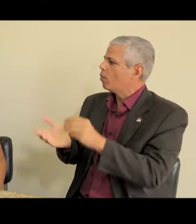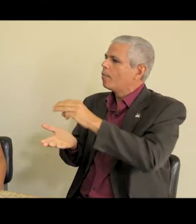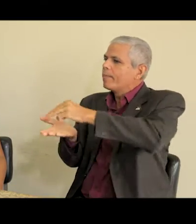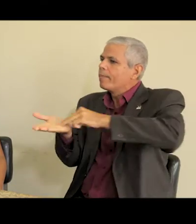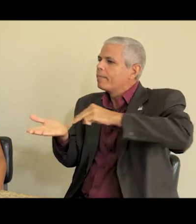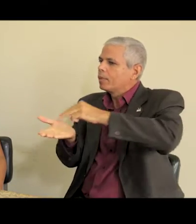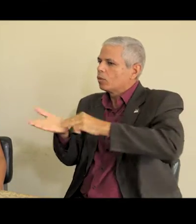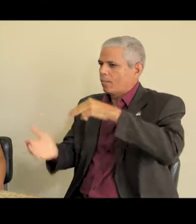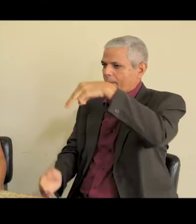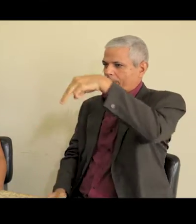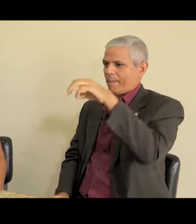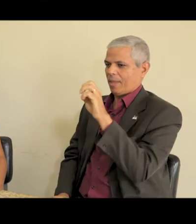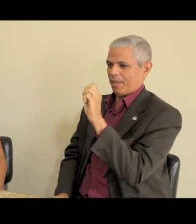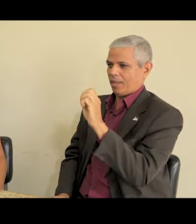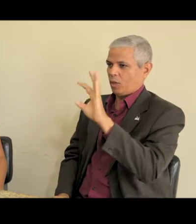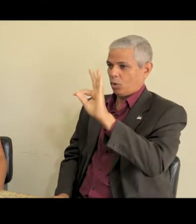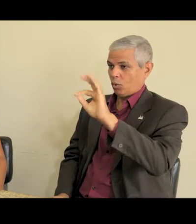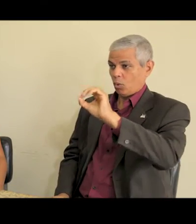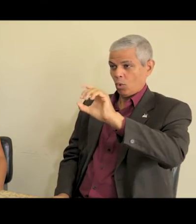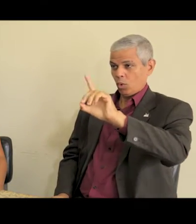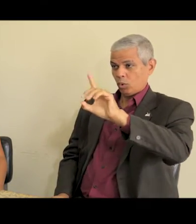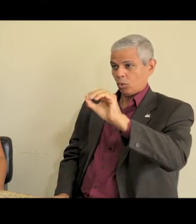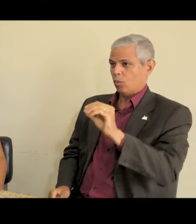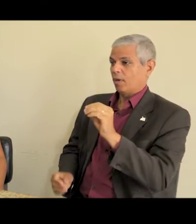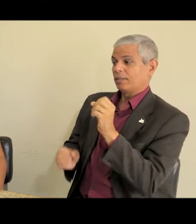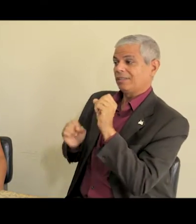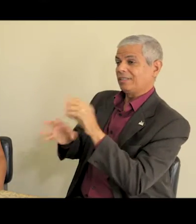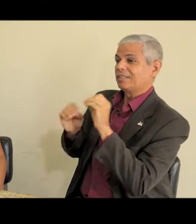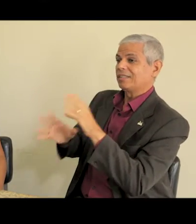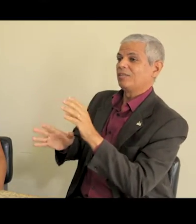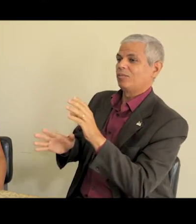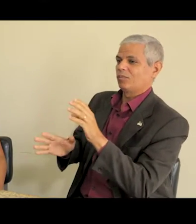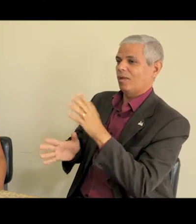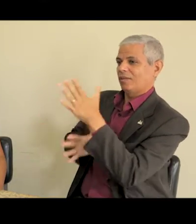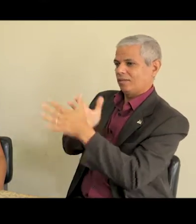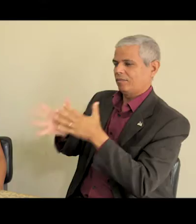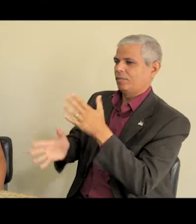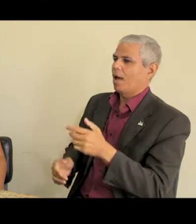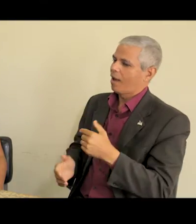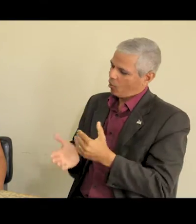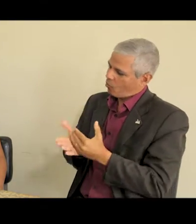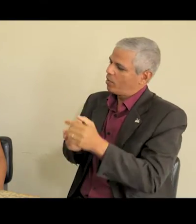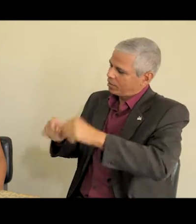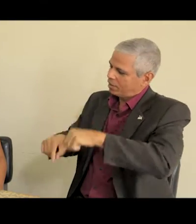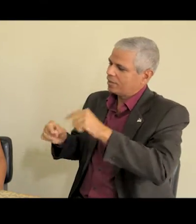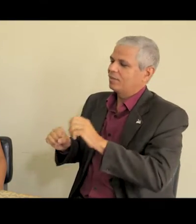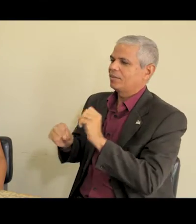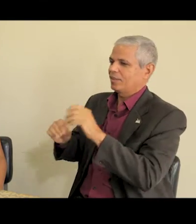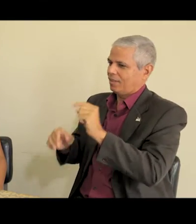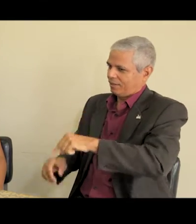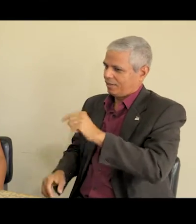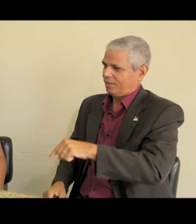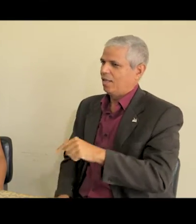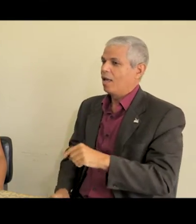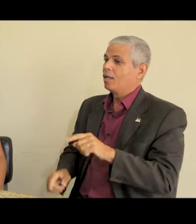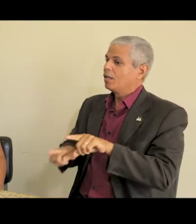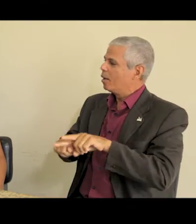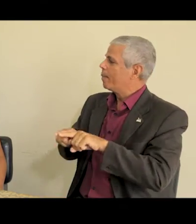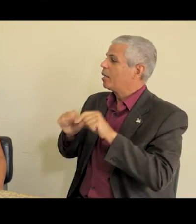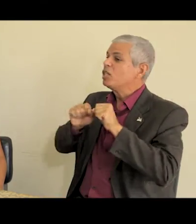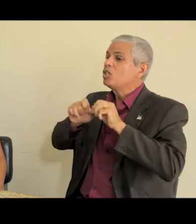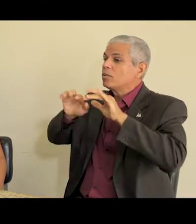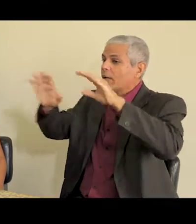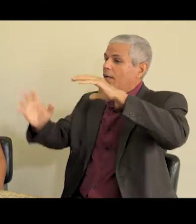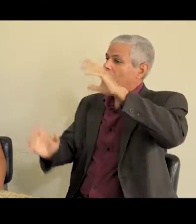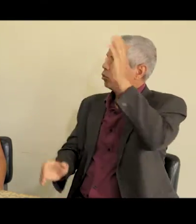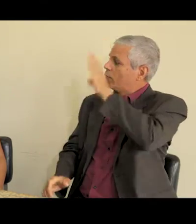surdos. E foi lá que eu aprendi sobre a metodologia de ensinar realmente a Libras para